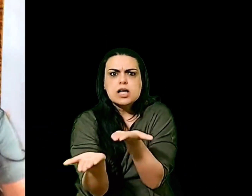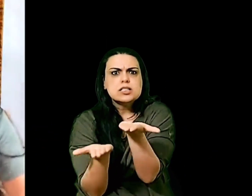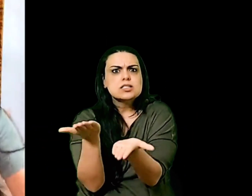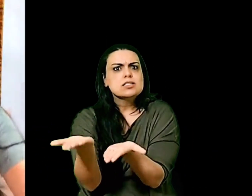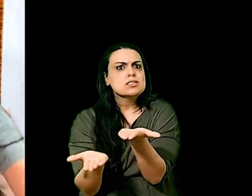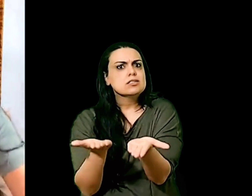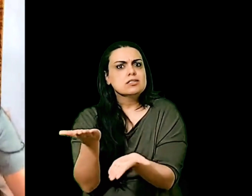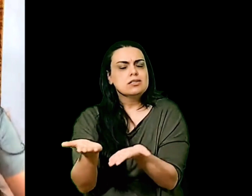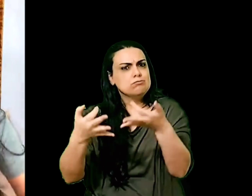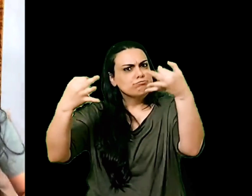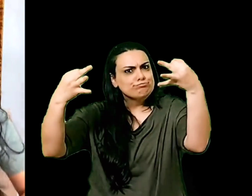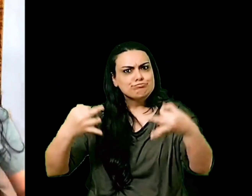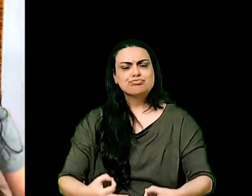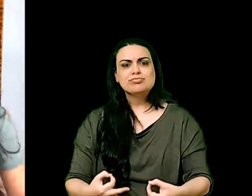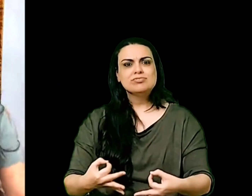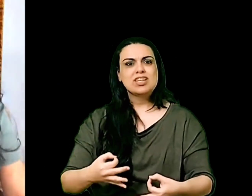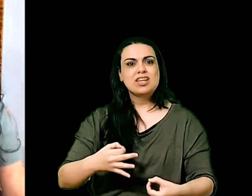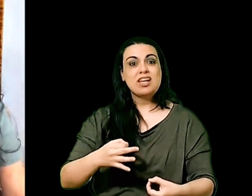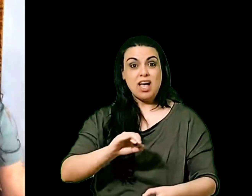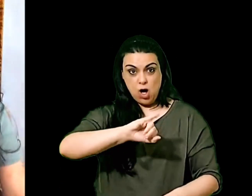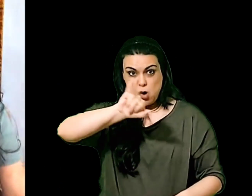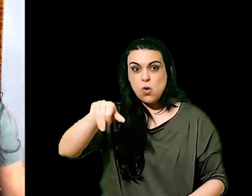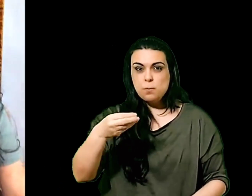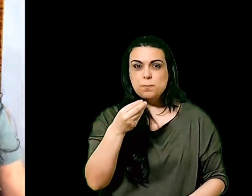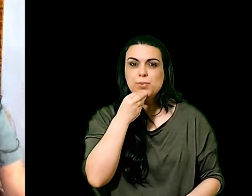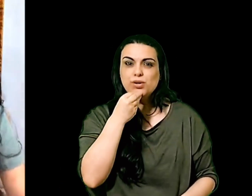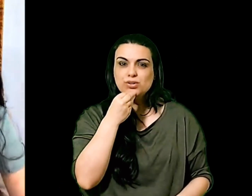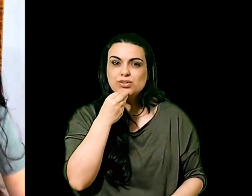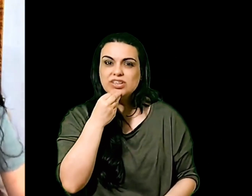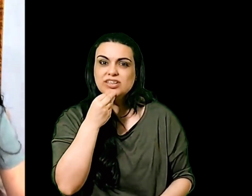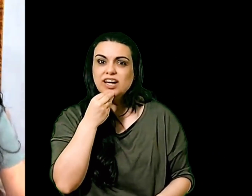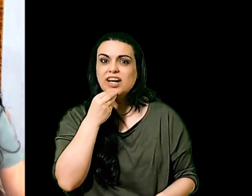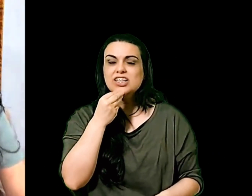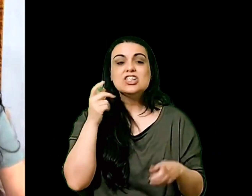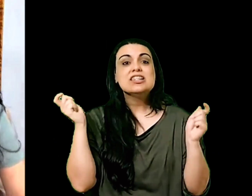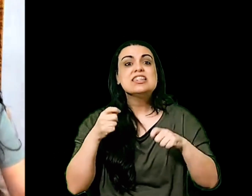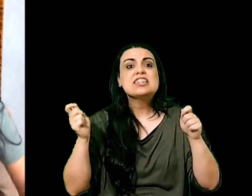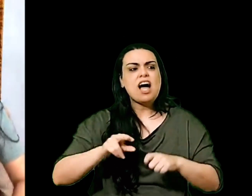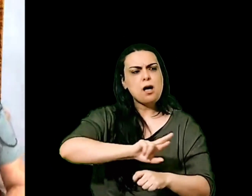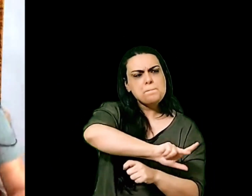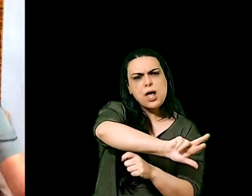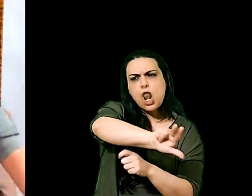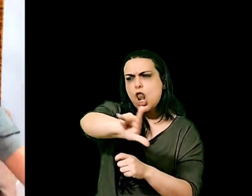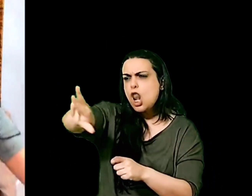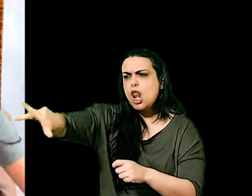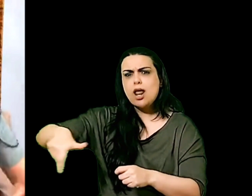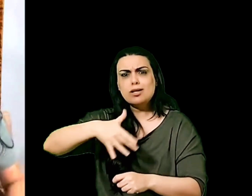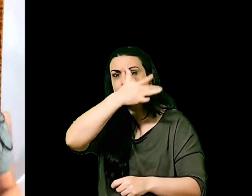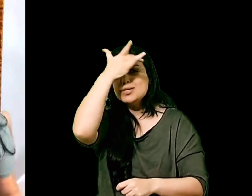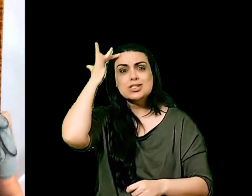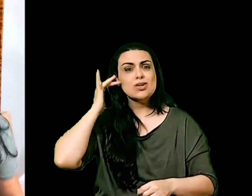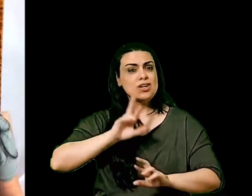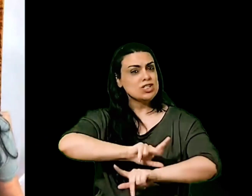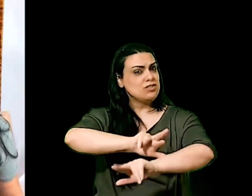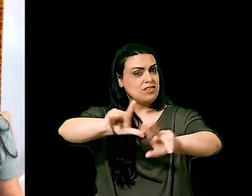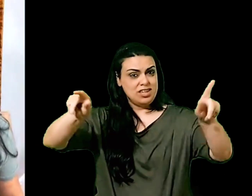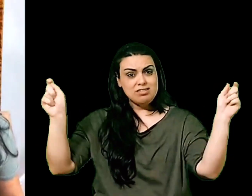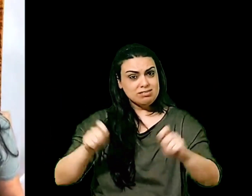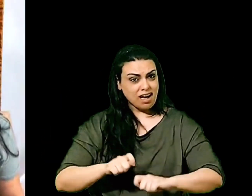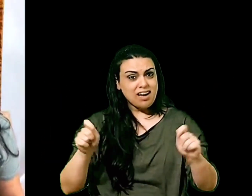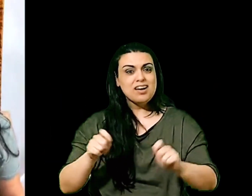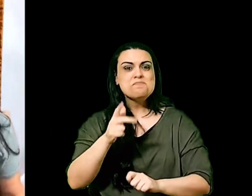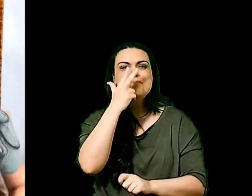acessibilidade que Deus dá através do maná. Então, uma oportunidade, muitas vezes, ela pode ser acessada por diversas